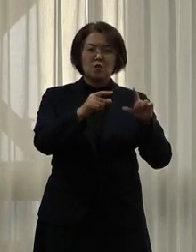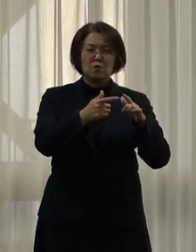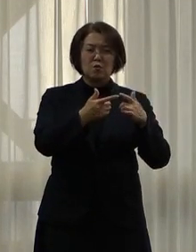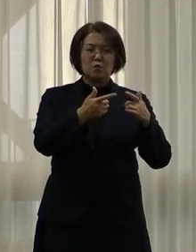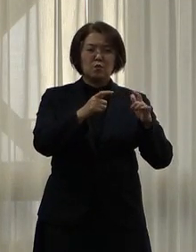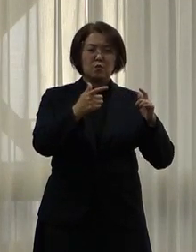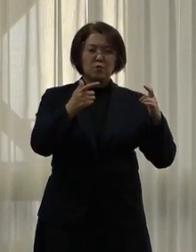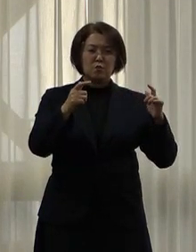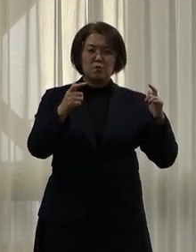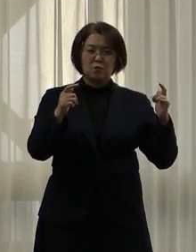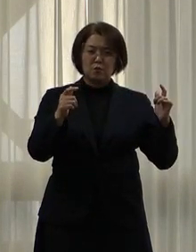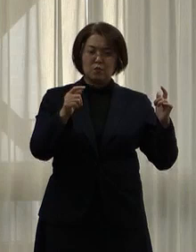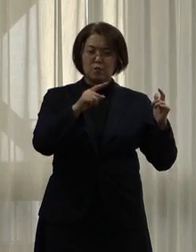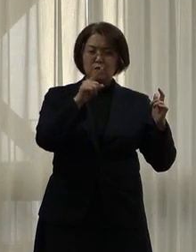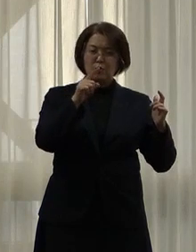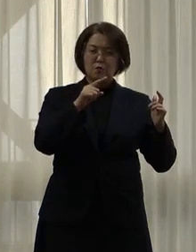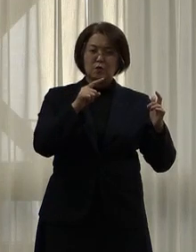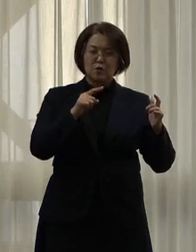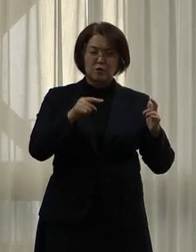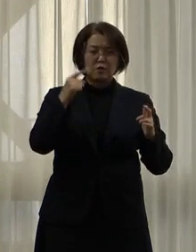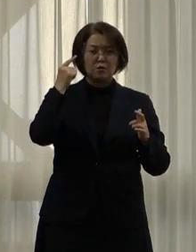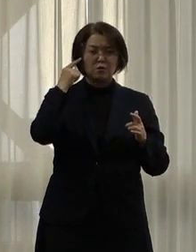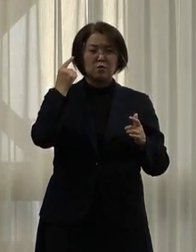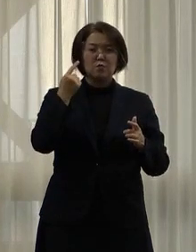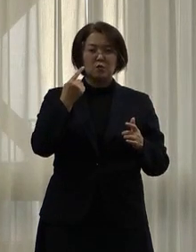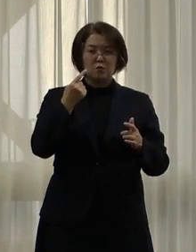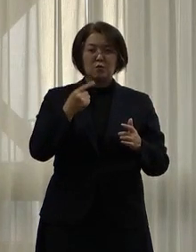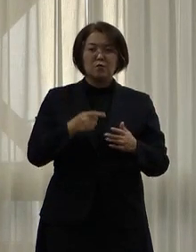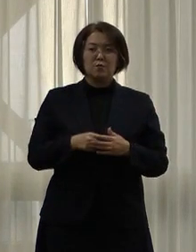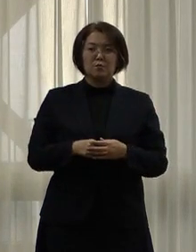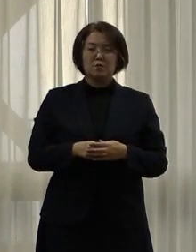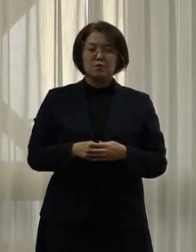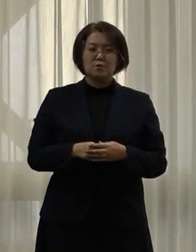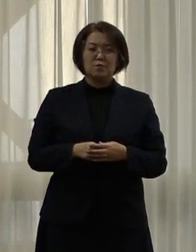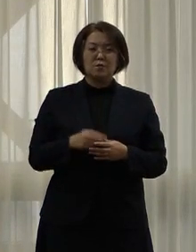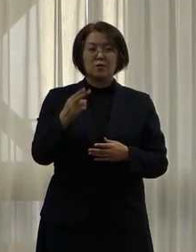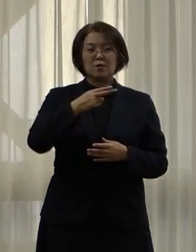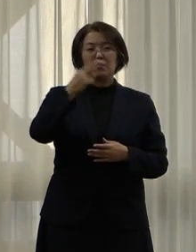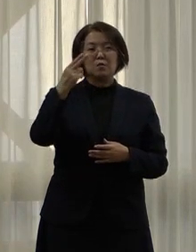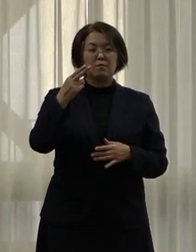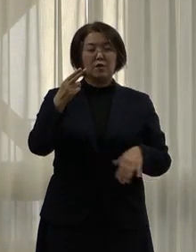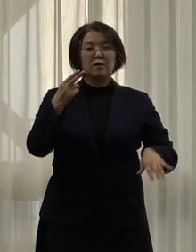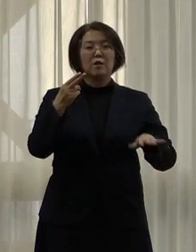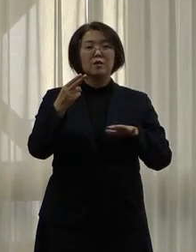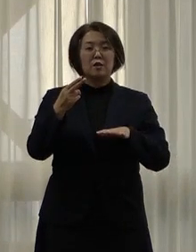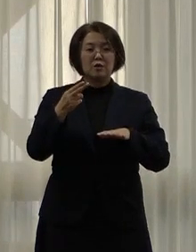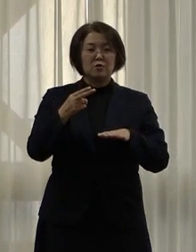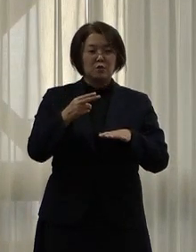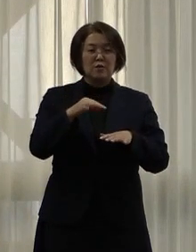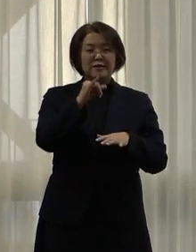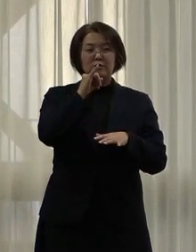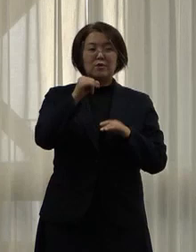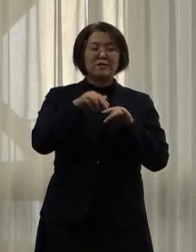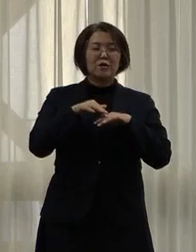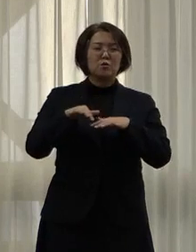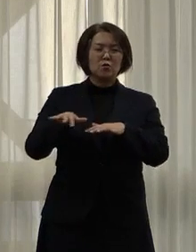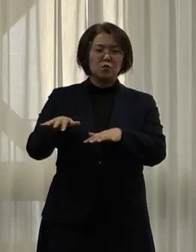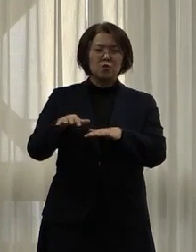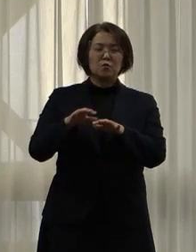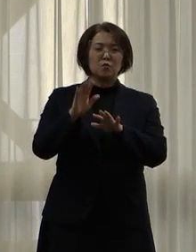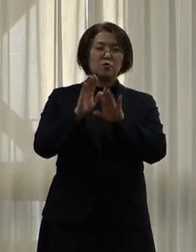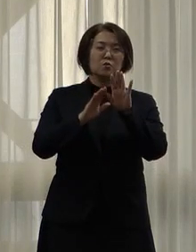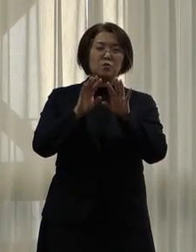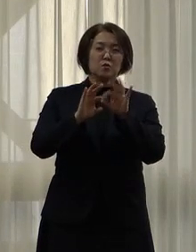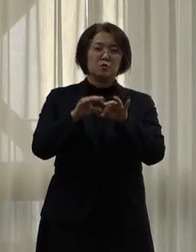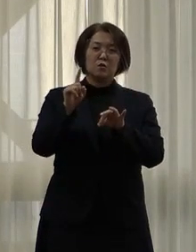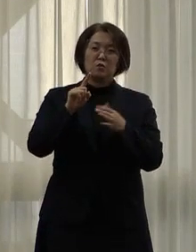けているのかなというのがグラフで分かるんですけれども、県内の改めてインフルエンザの流行状況についてどのように見